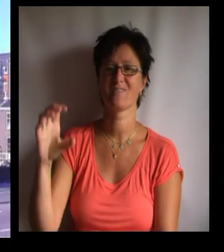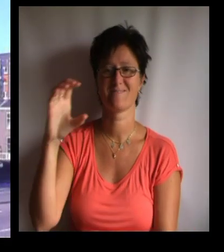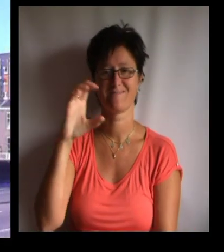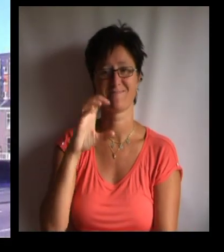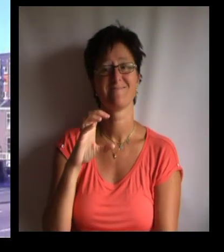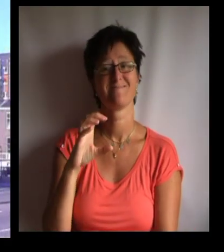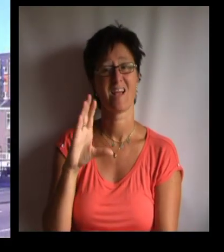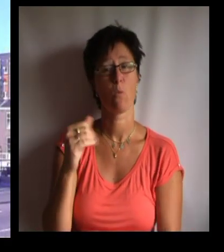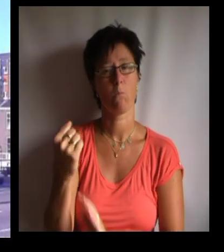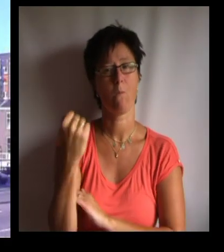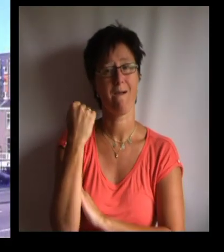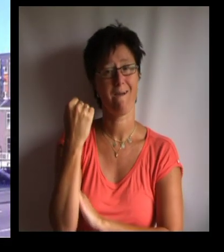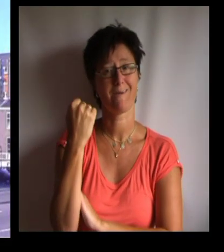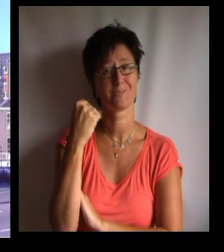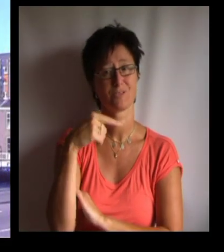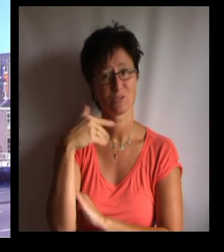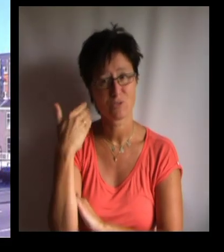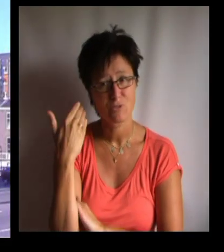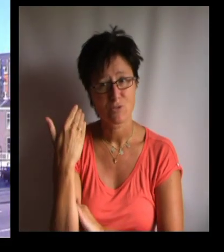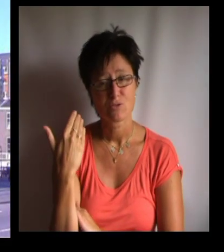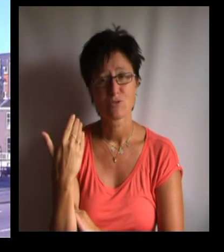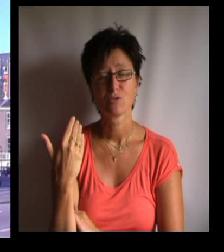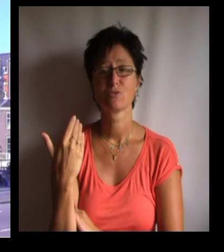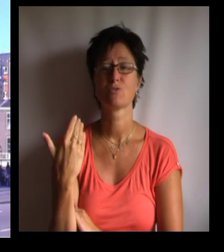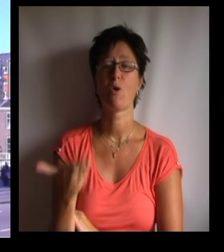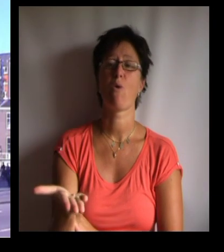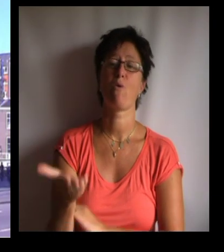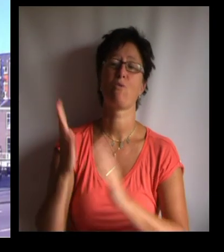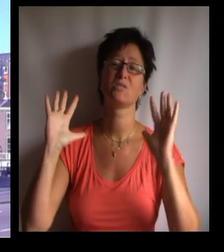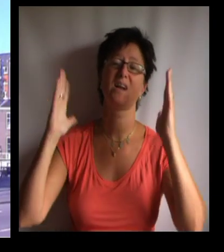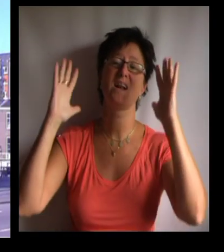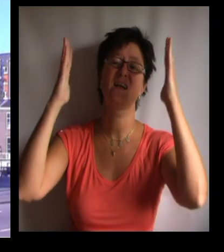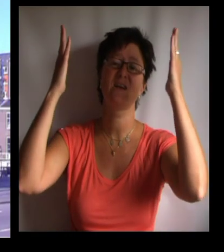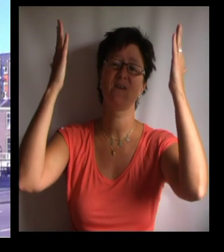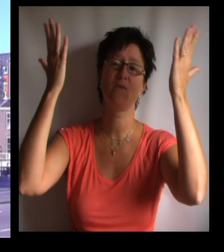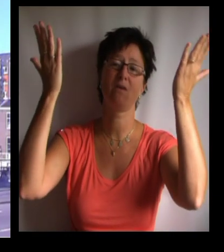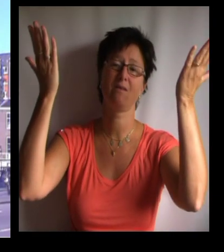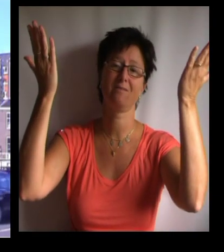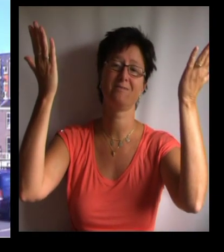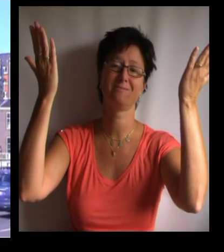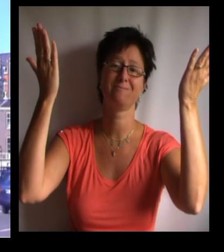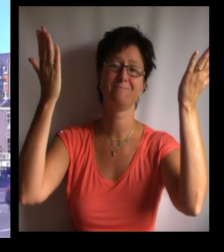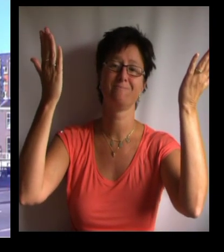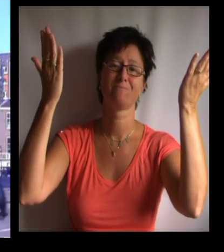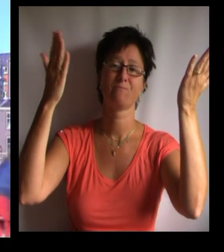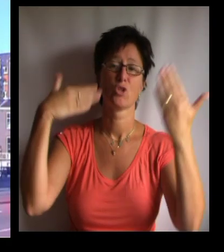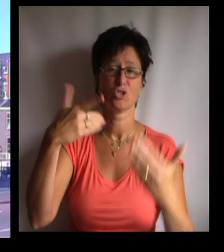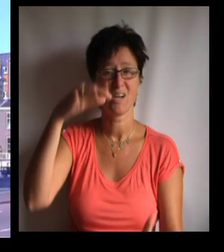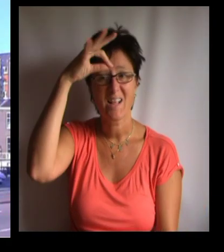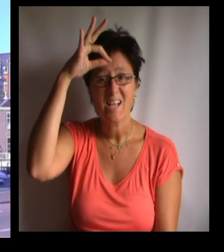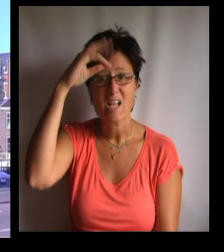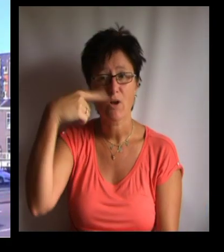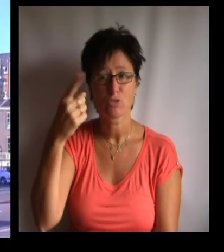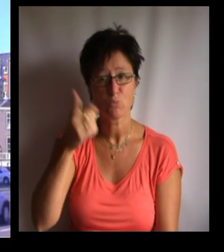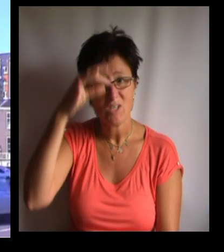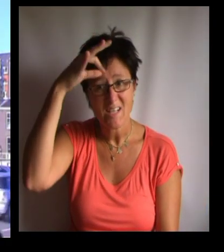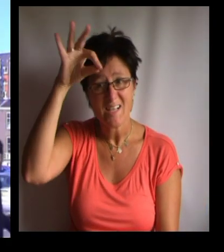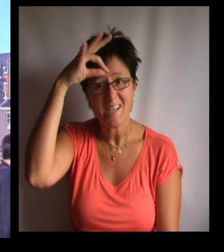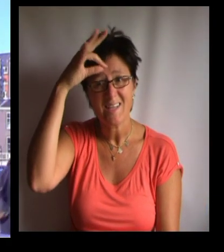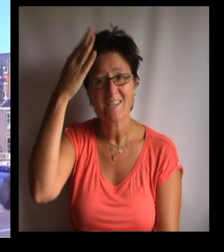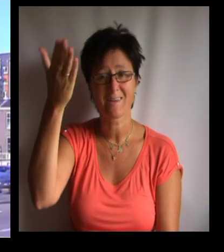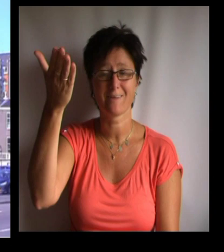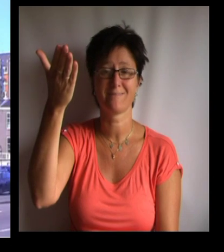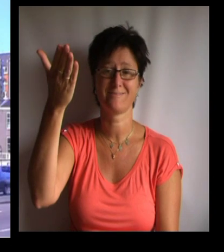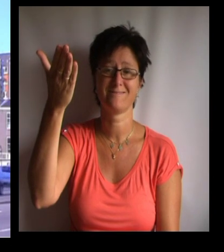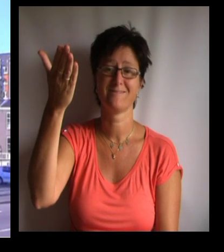cijfers en om macht. Zo is het leven, dus leer wat je moet